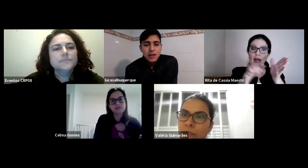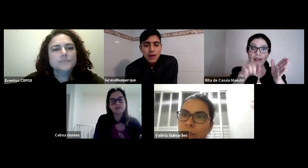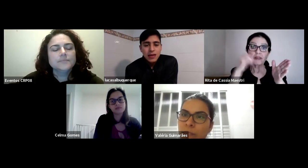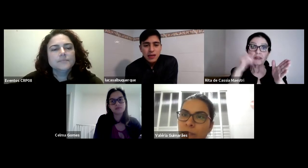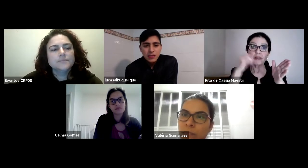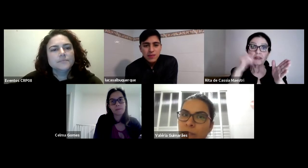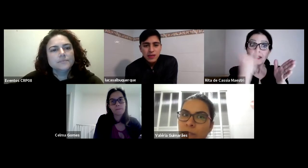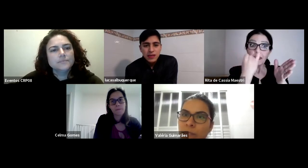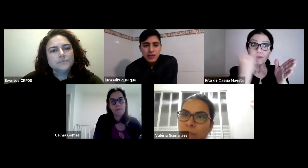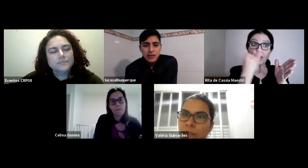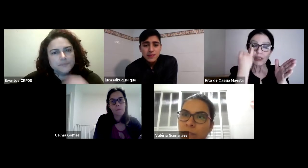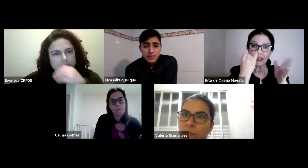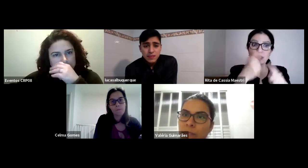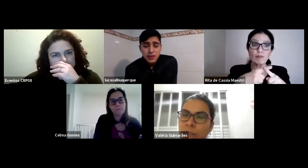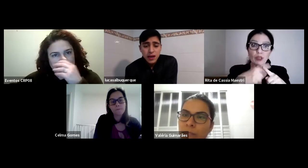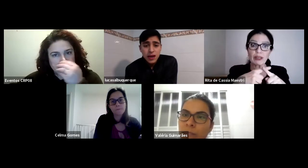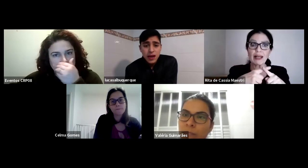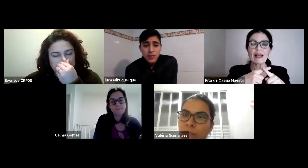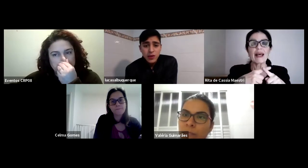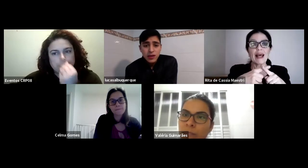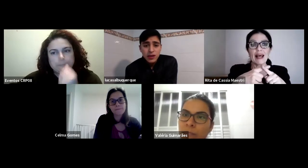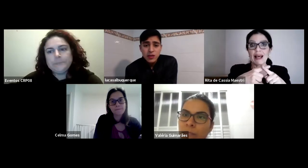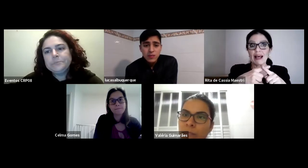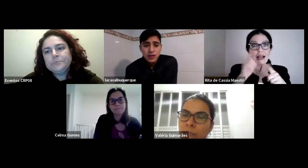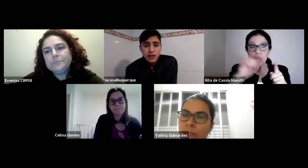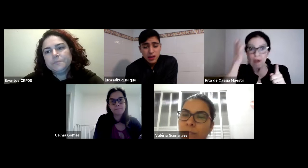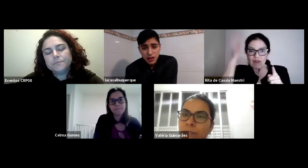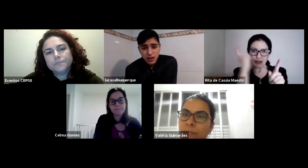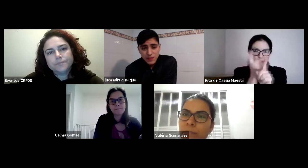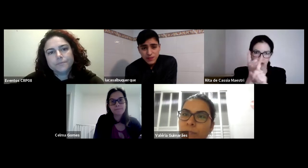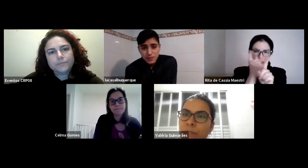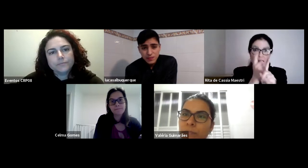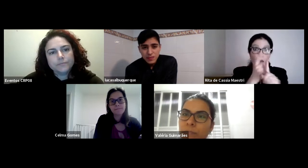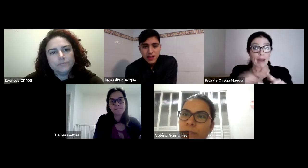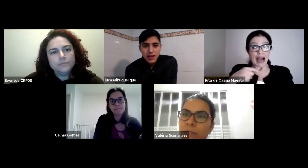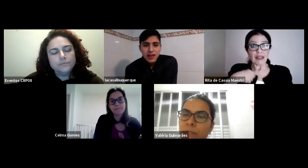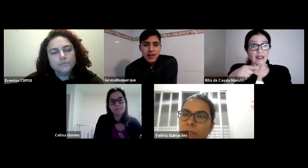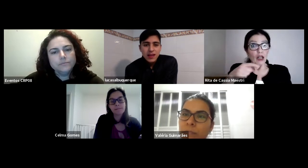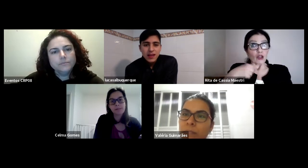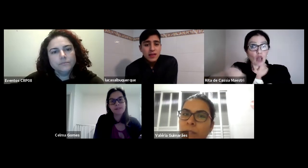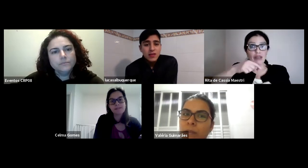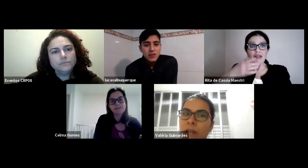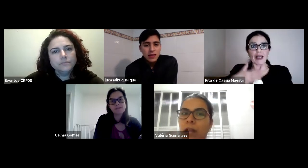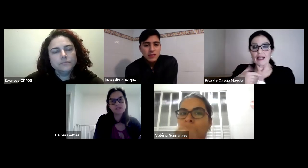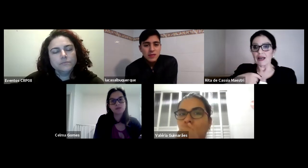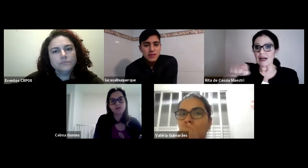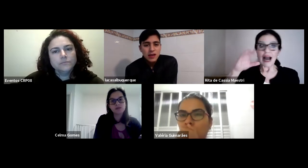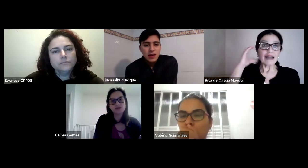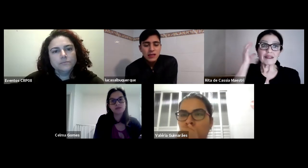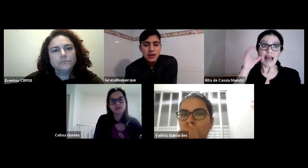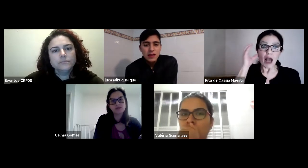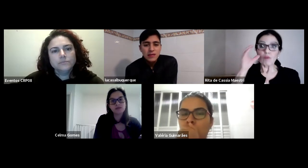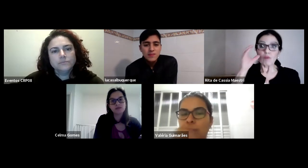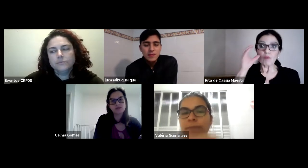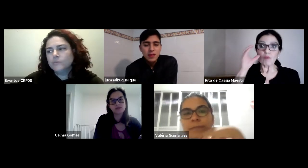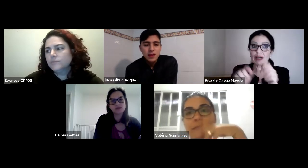pesquisa. Bacana a sua pesquisa. Ela é importante porque não é fácil encontrar esses profissionais,